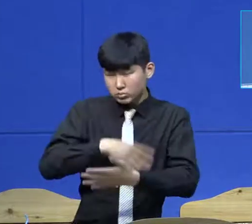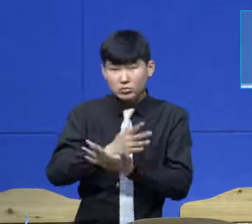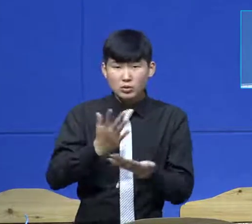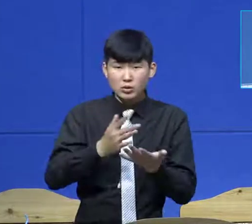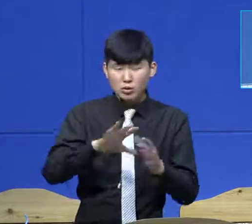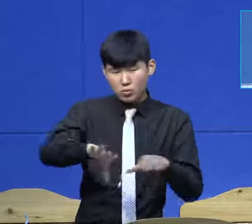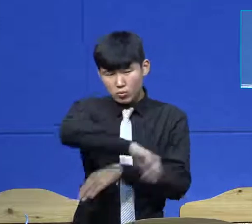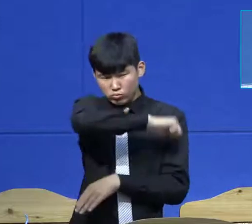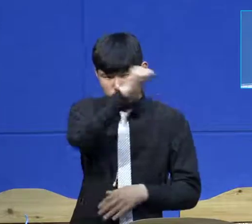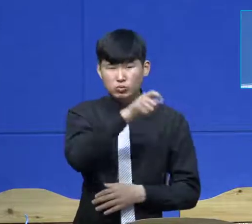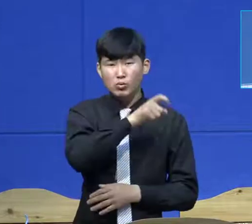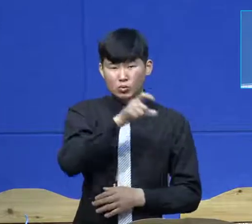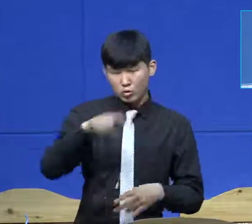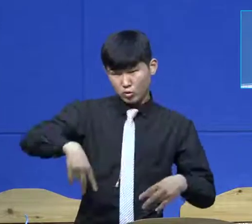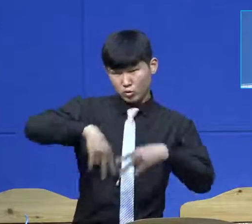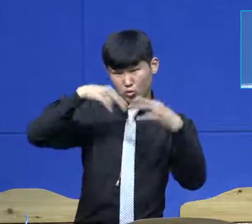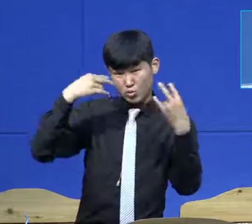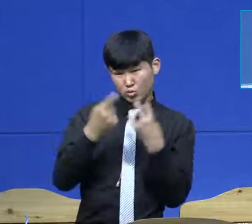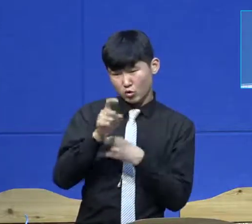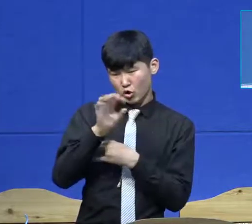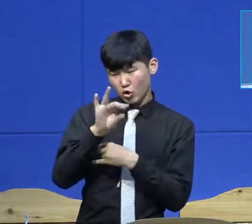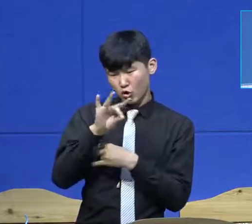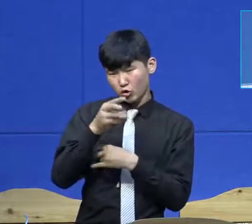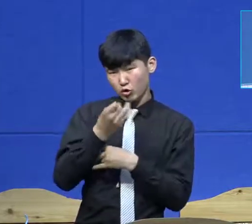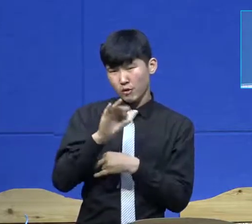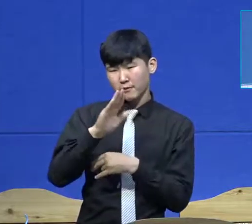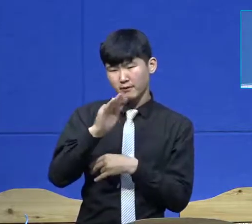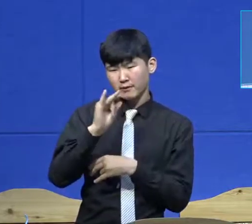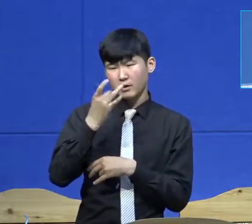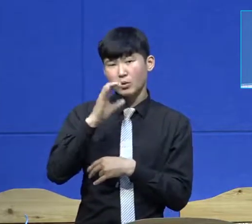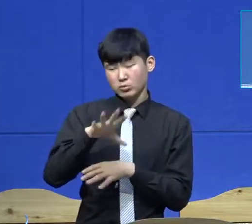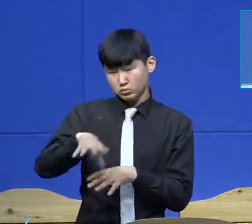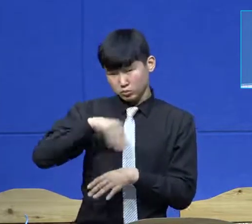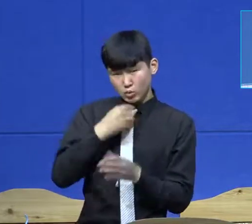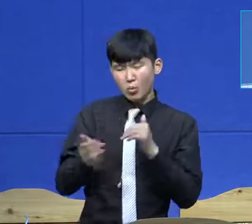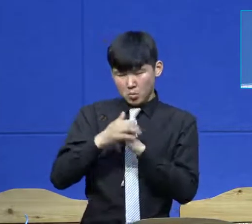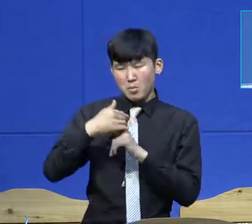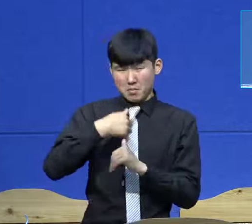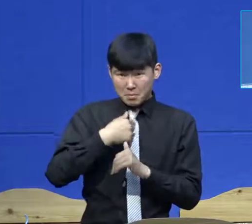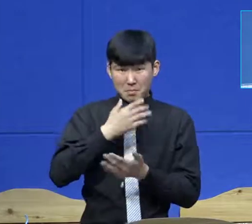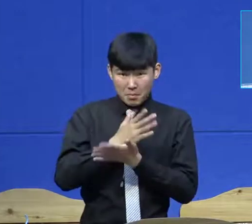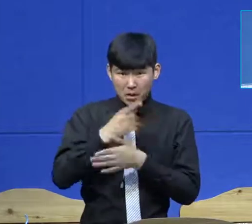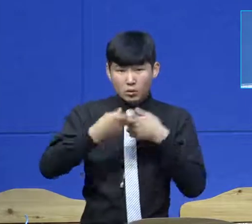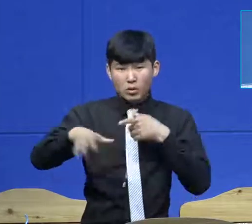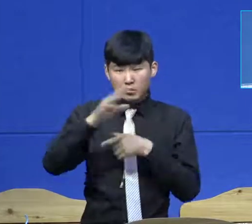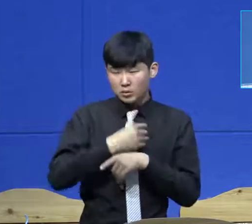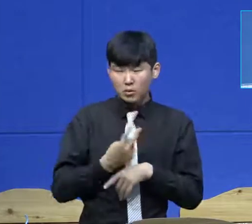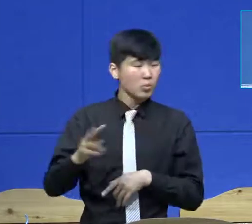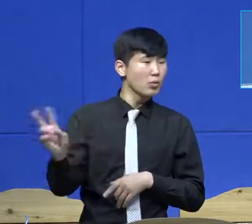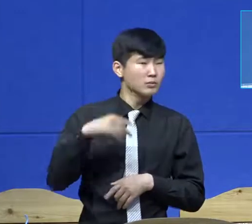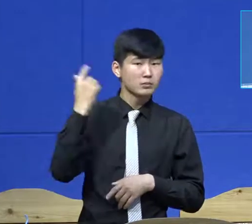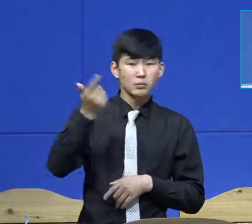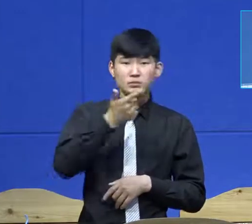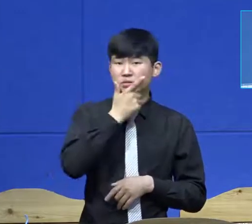Бүхэл хүмүүс нүгэл гэдэг энэ хортой вирус тусчихсан үхэж байгаа гэдгийг бид нар үгүйсэх боломжгүй.